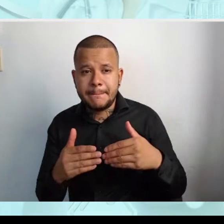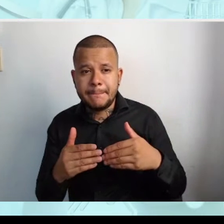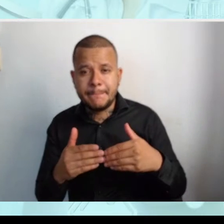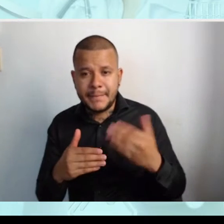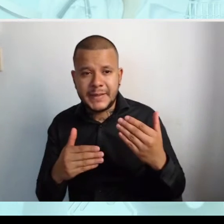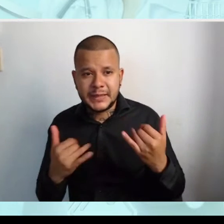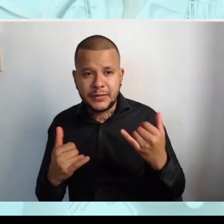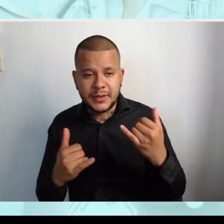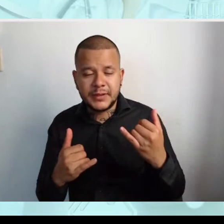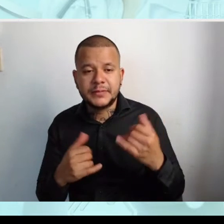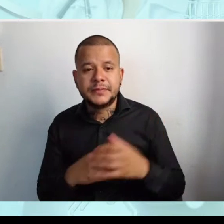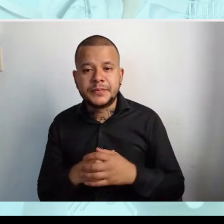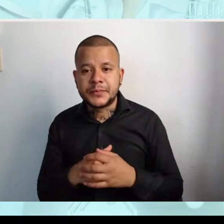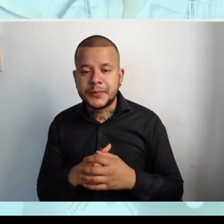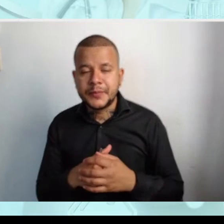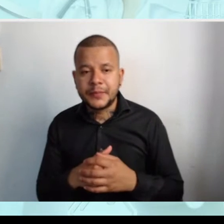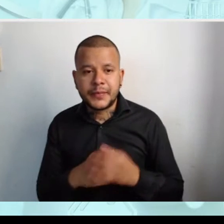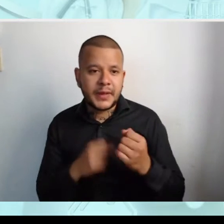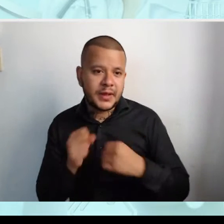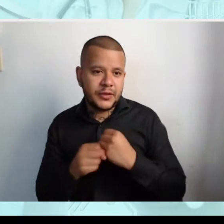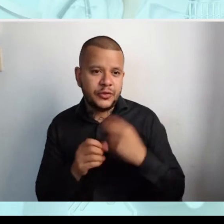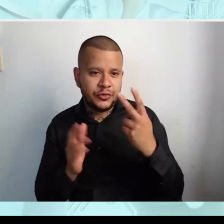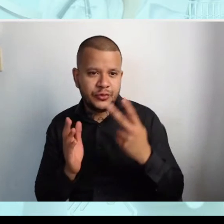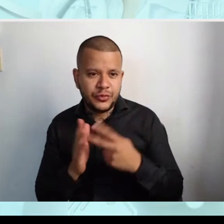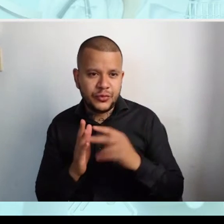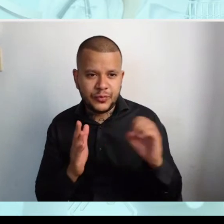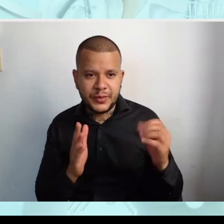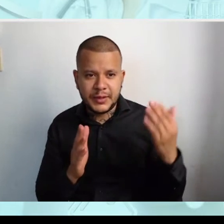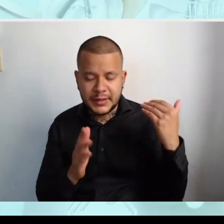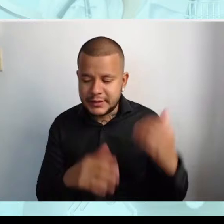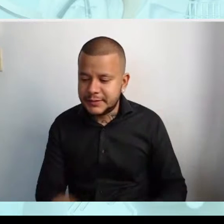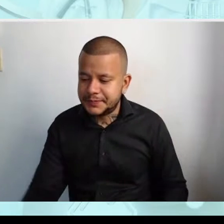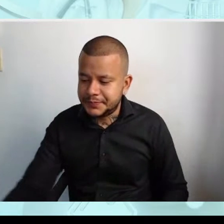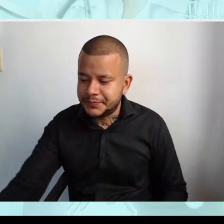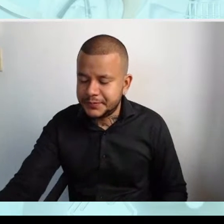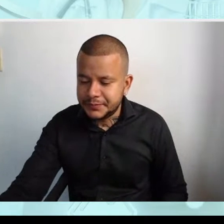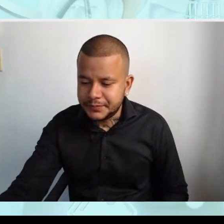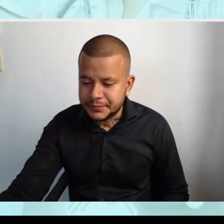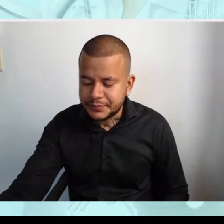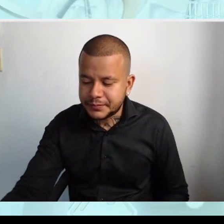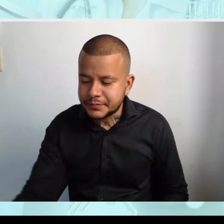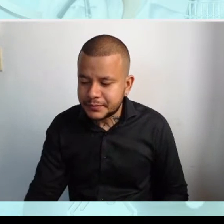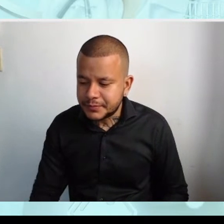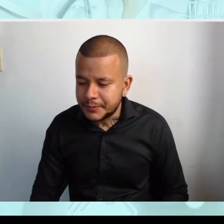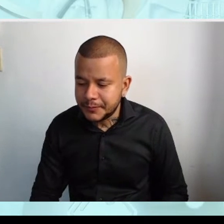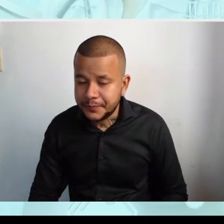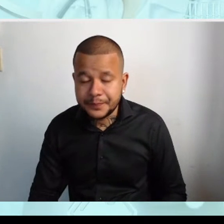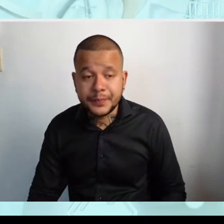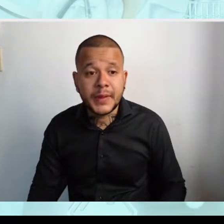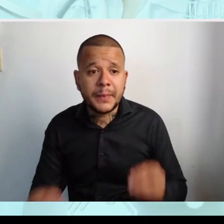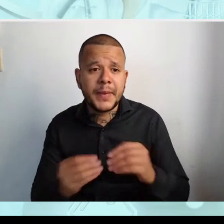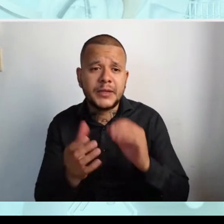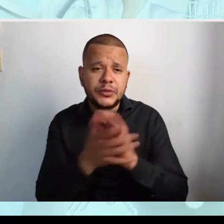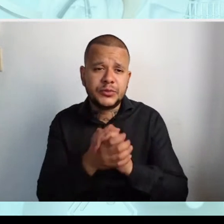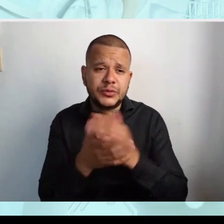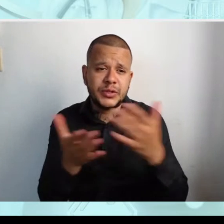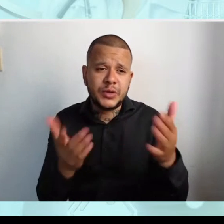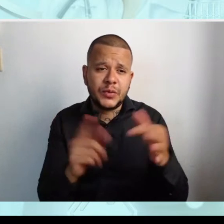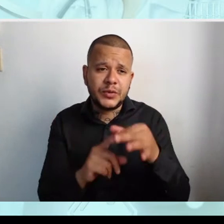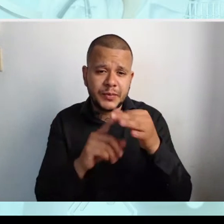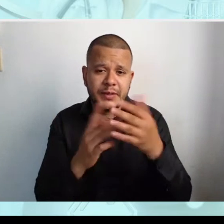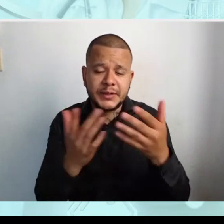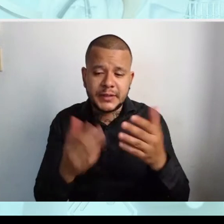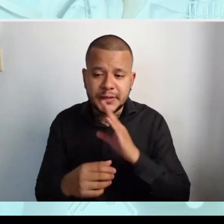centuria. Muchas gracias. Realmente este tema, bueno, y a propósito, un saludo muy especial también de